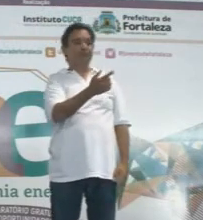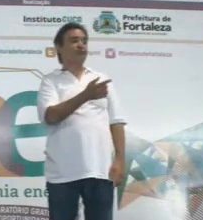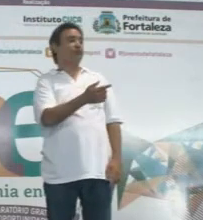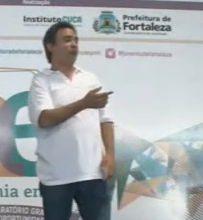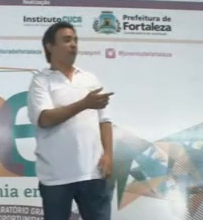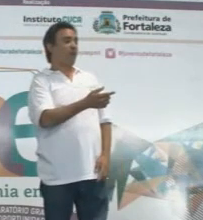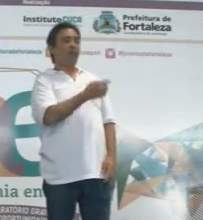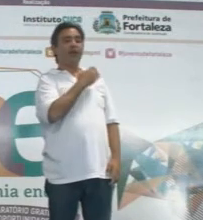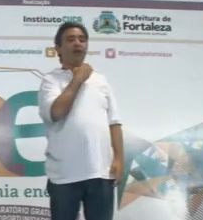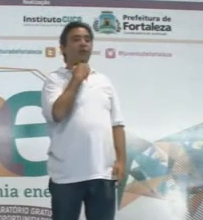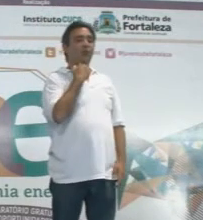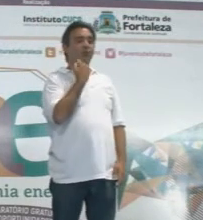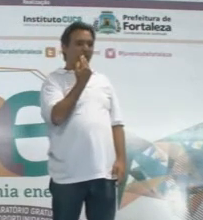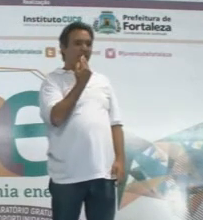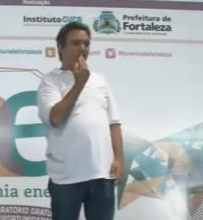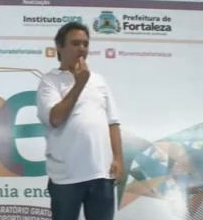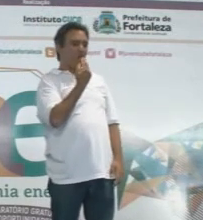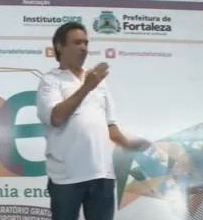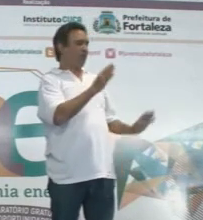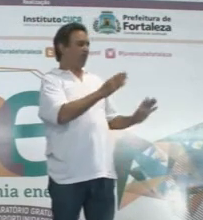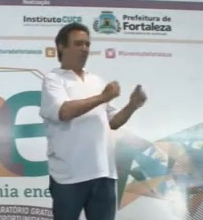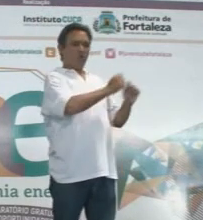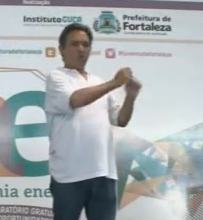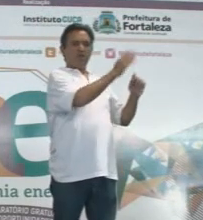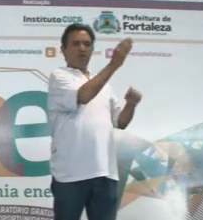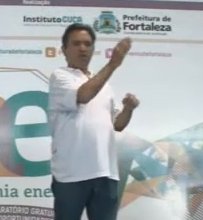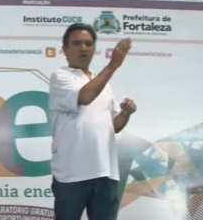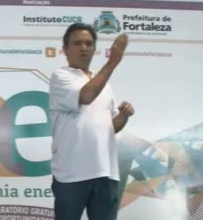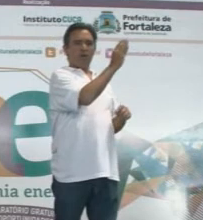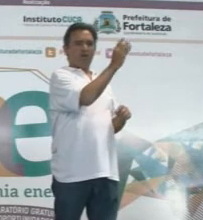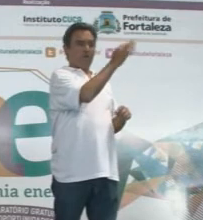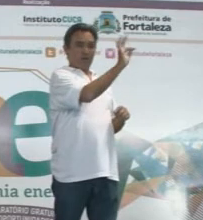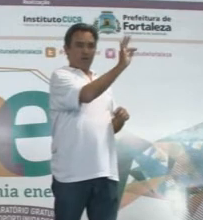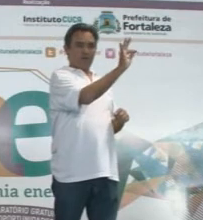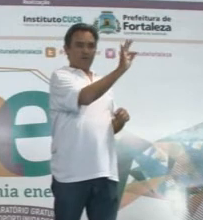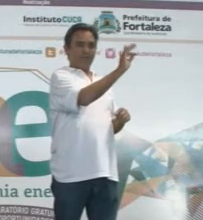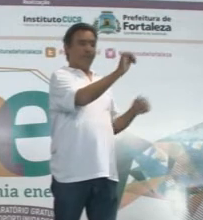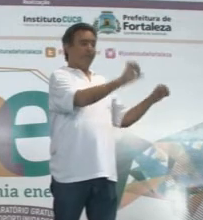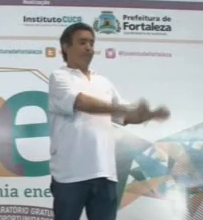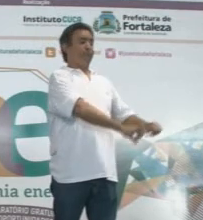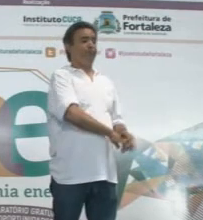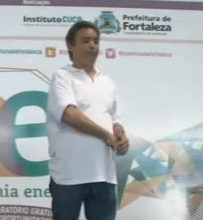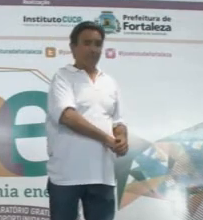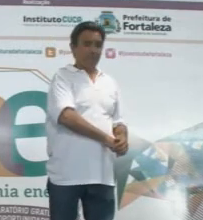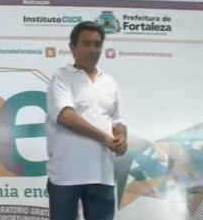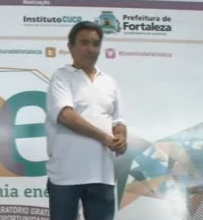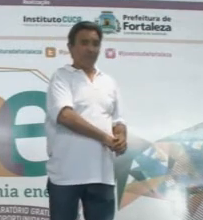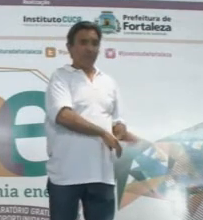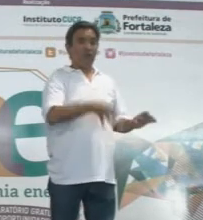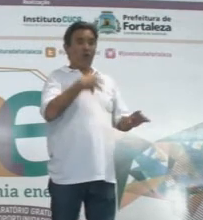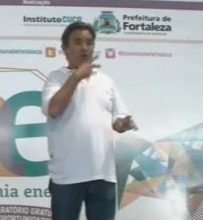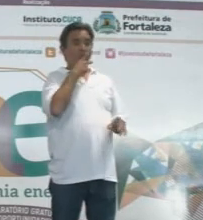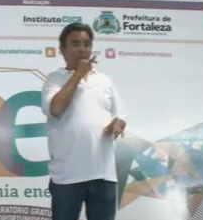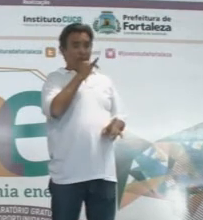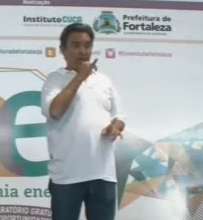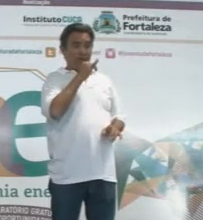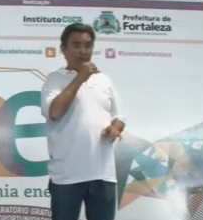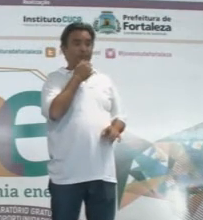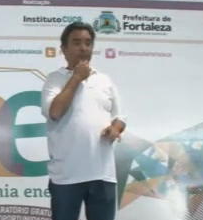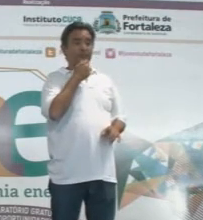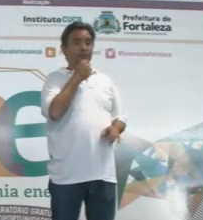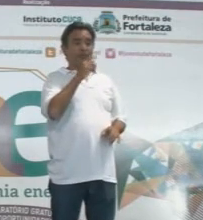outro. Quem está governando a França agora é o Luís XVI, na época da Revolução. O pai dele, o Luís